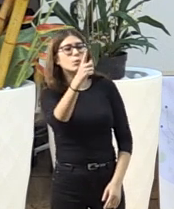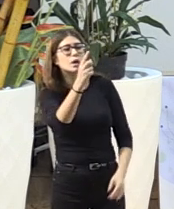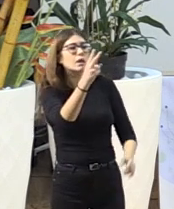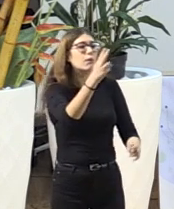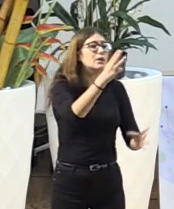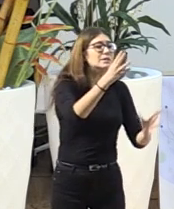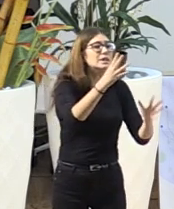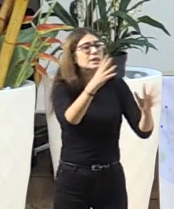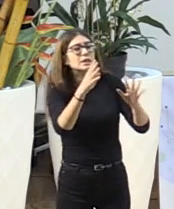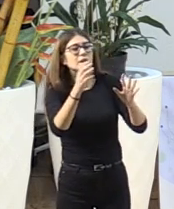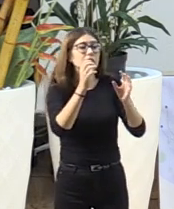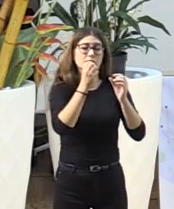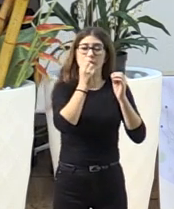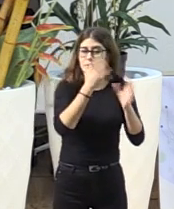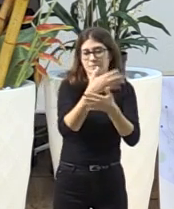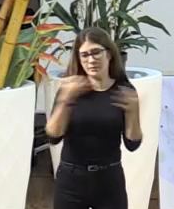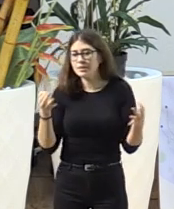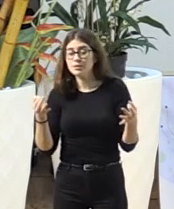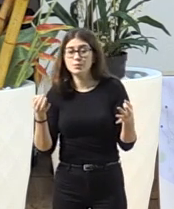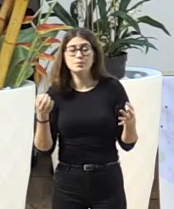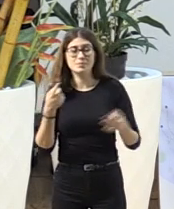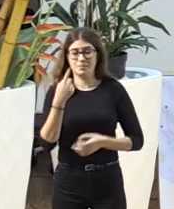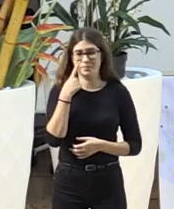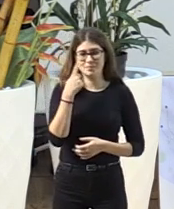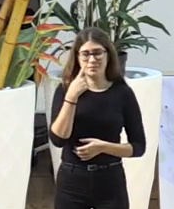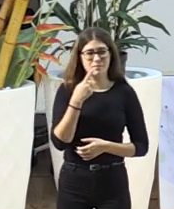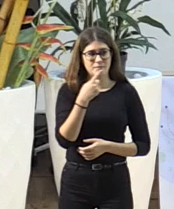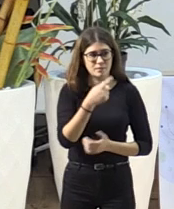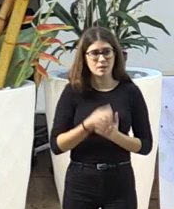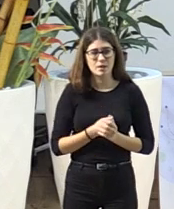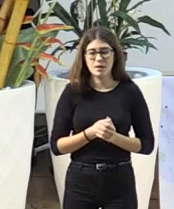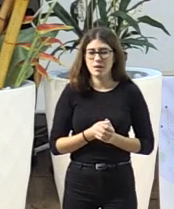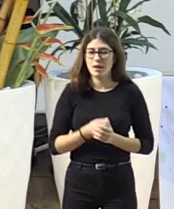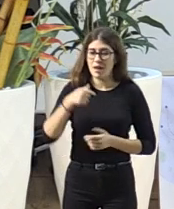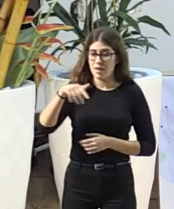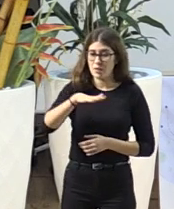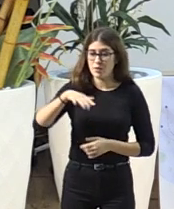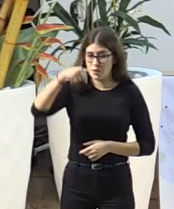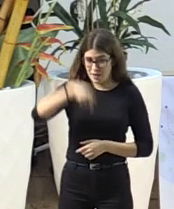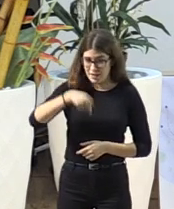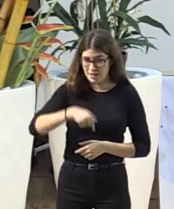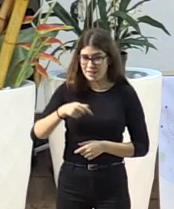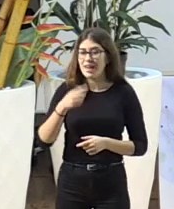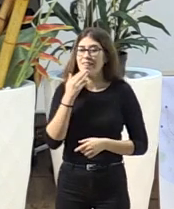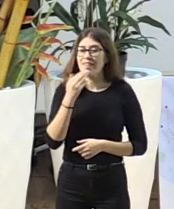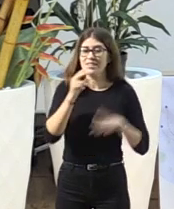Algunas manos allí, fantástico. Mirad, la parte sur, lo diré primero, Bilbao la Vieja son